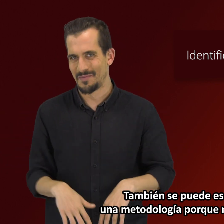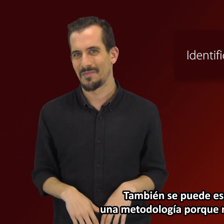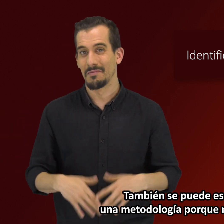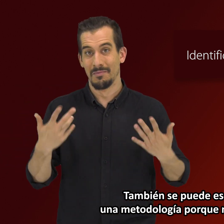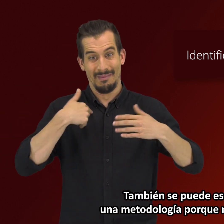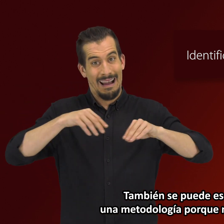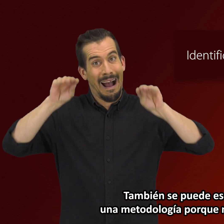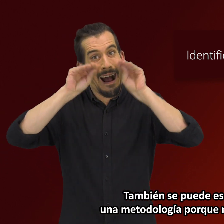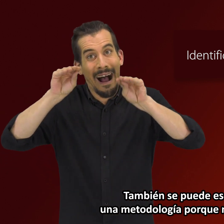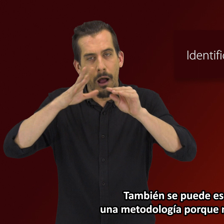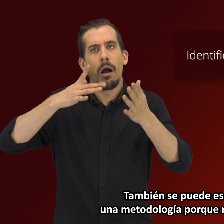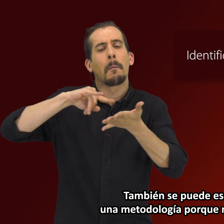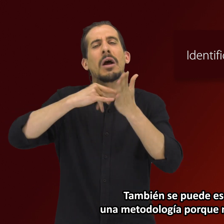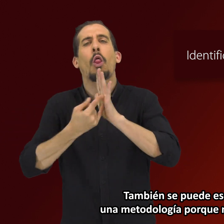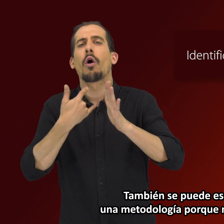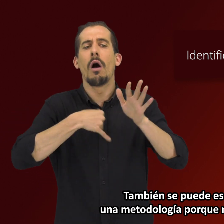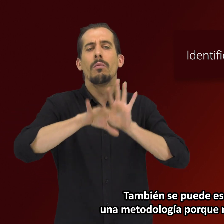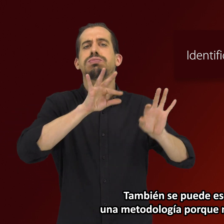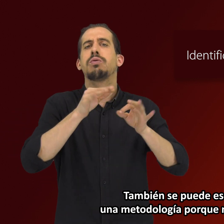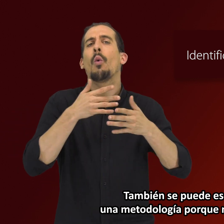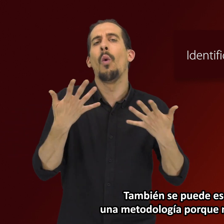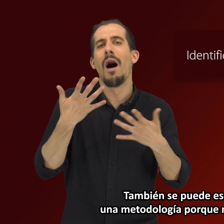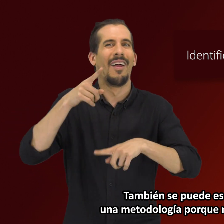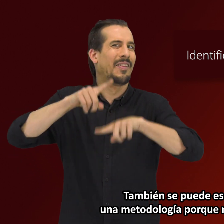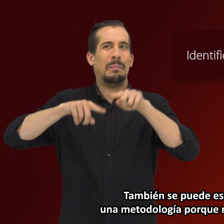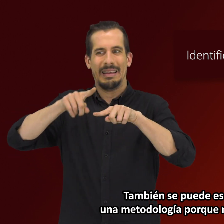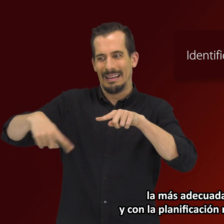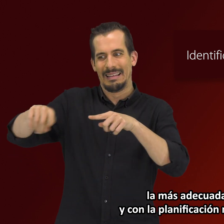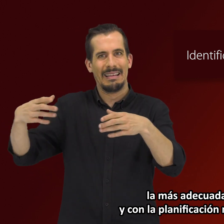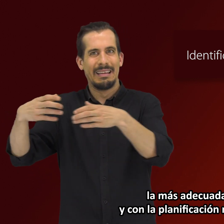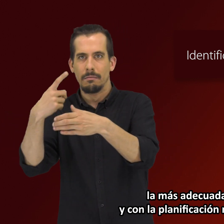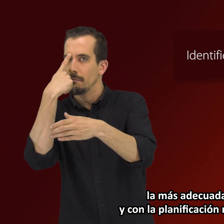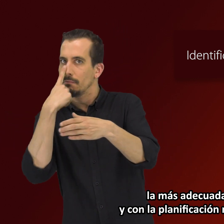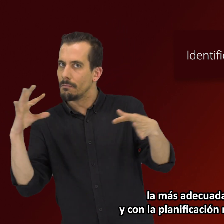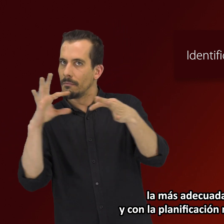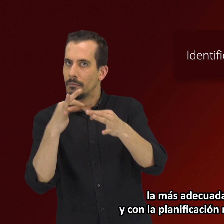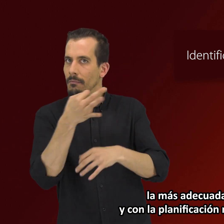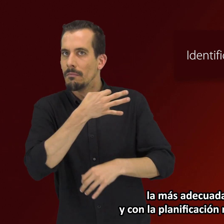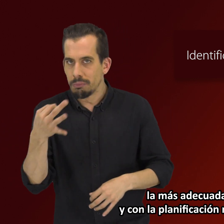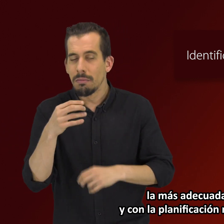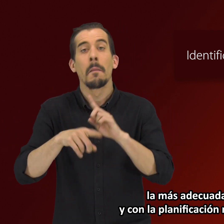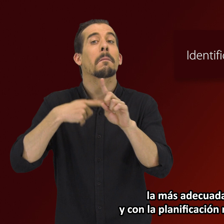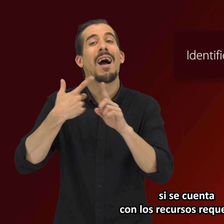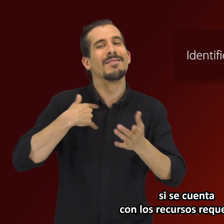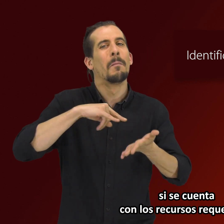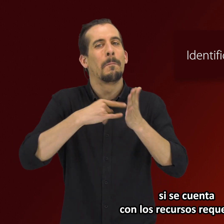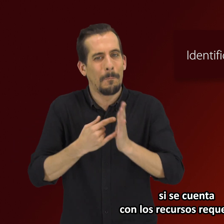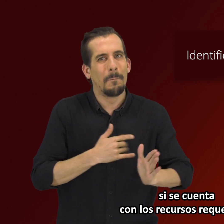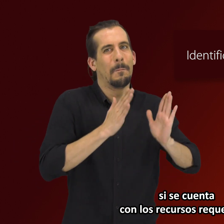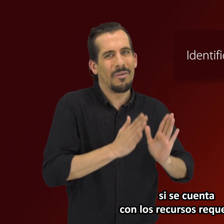También se puede escoger una metodología porque nos parece la más adecuada y con la planificación revisar si se cuenta